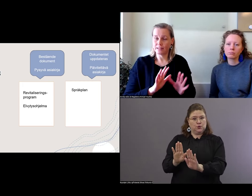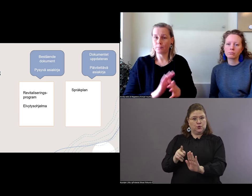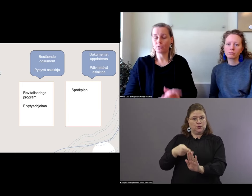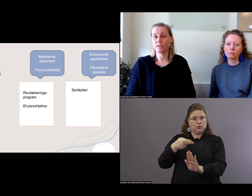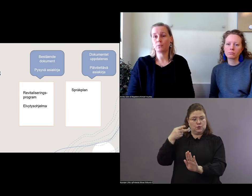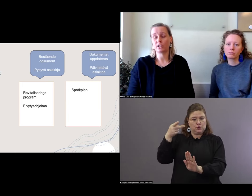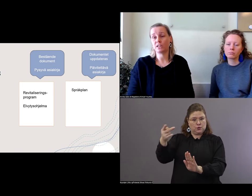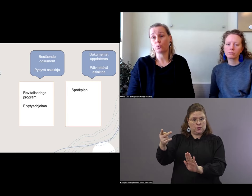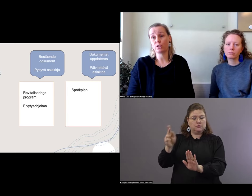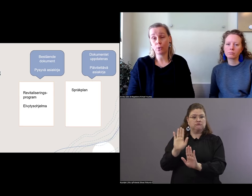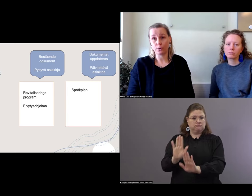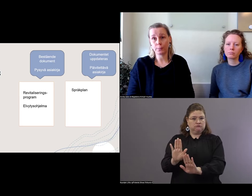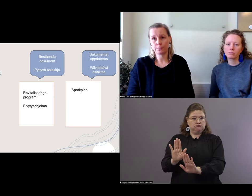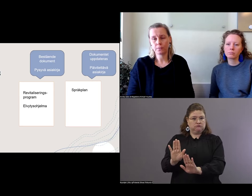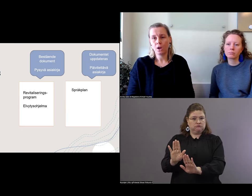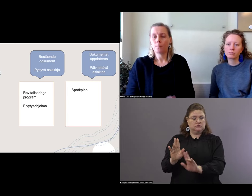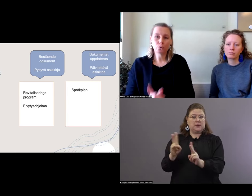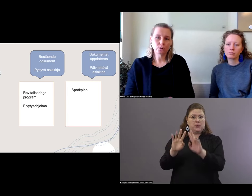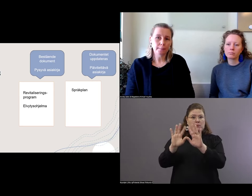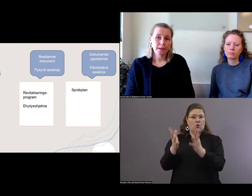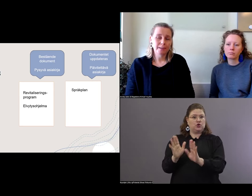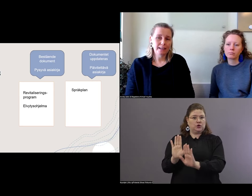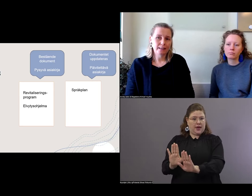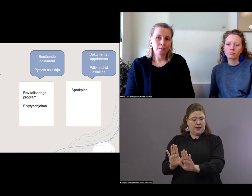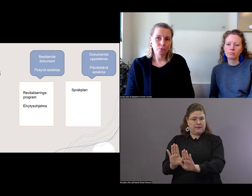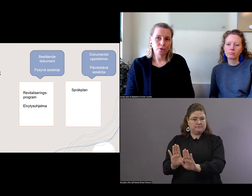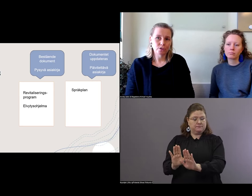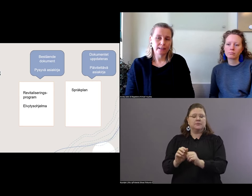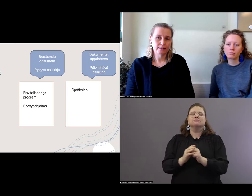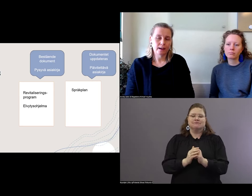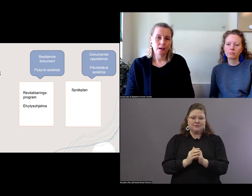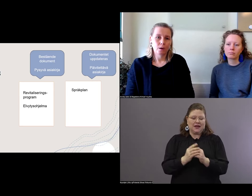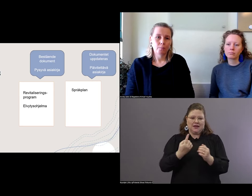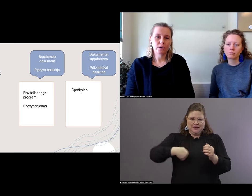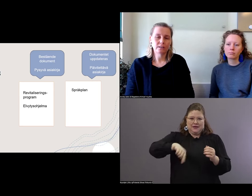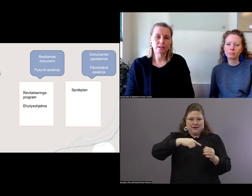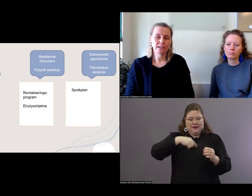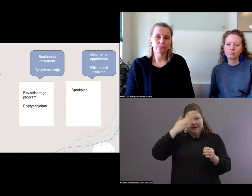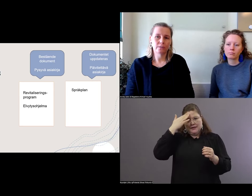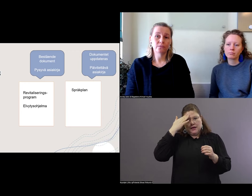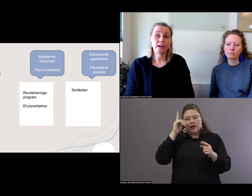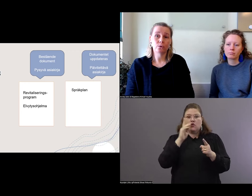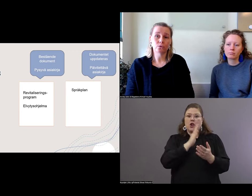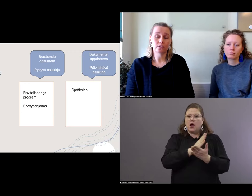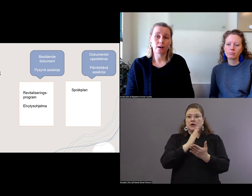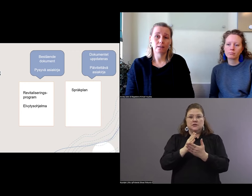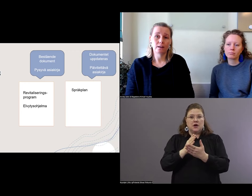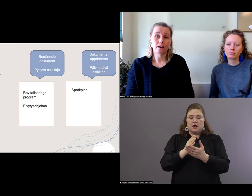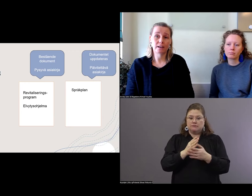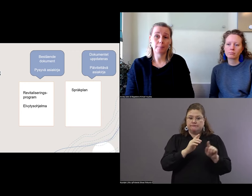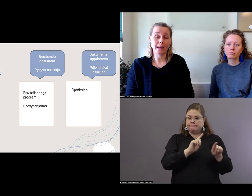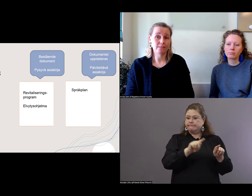jää semmoiseksi kuin se on. Mutta me tiedetään myös, että monet asiat voivat